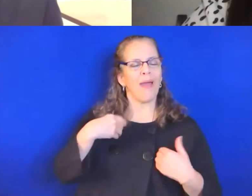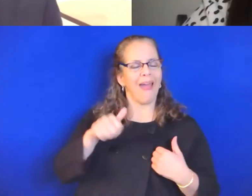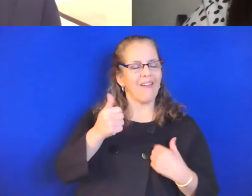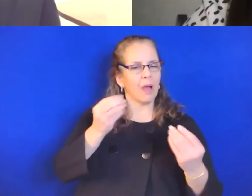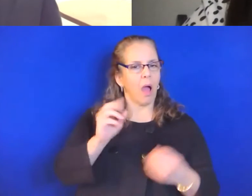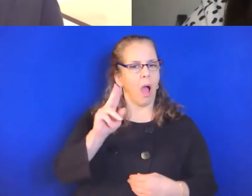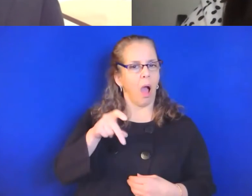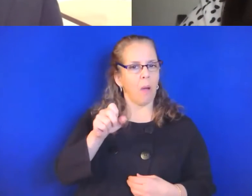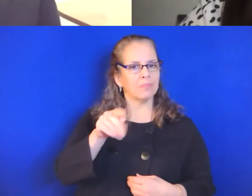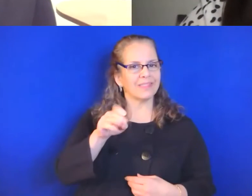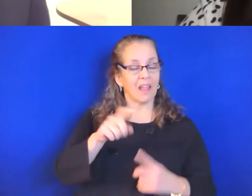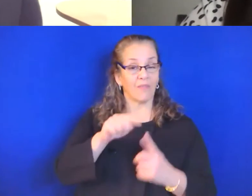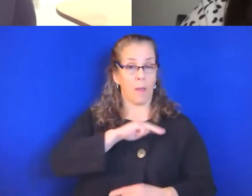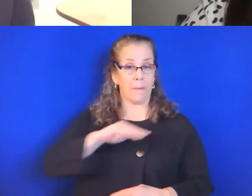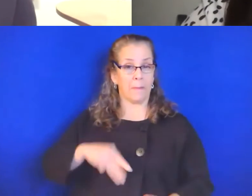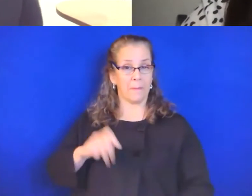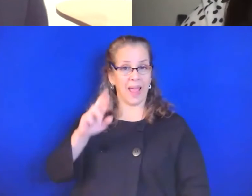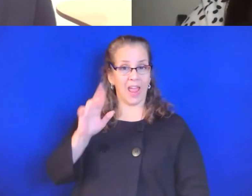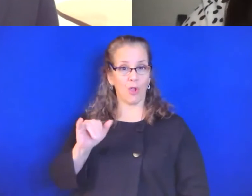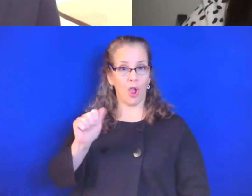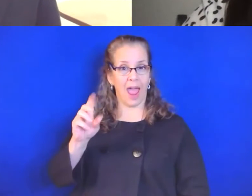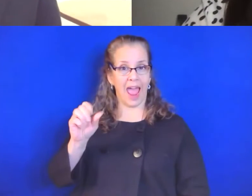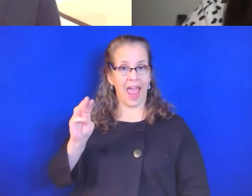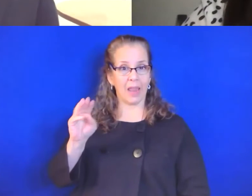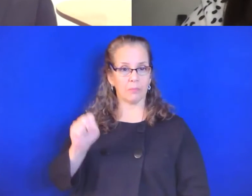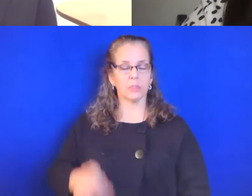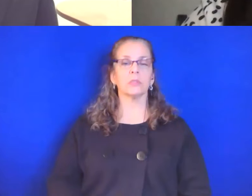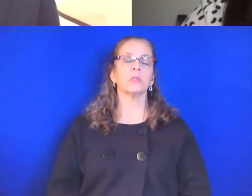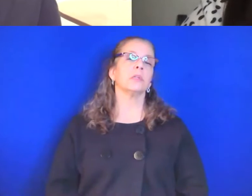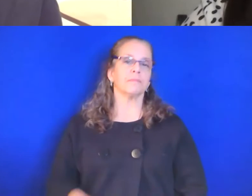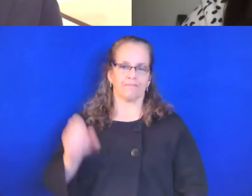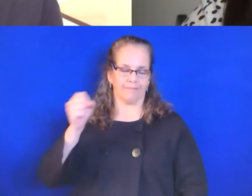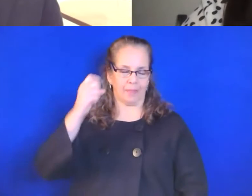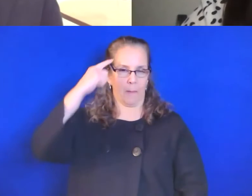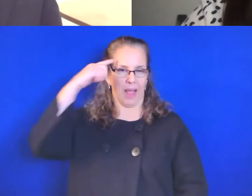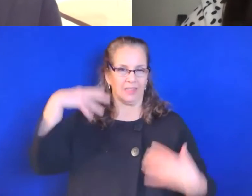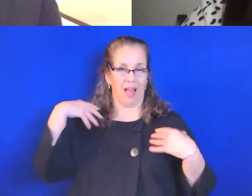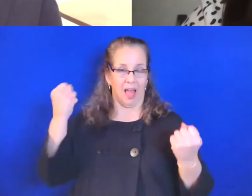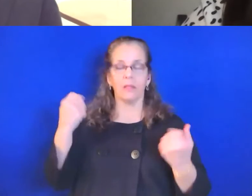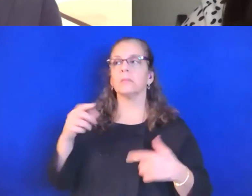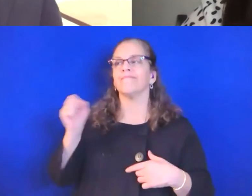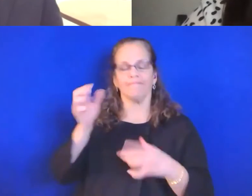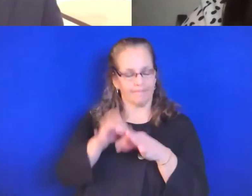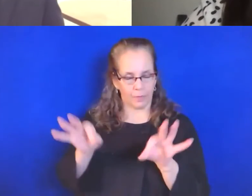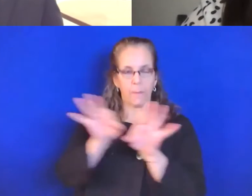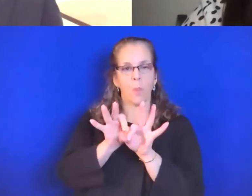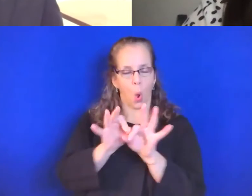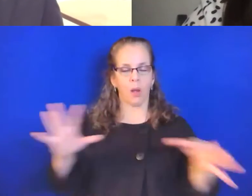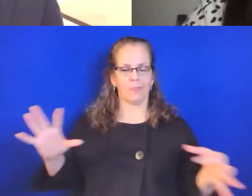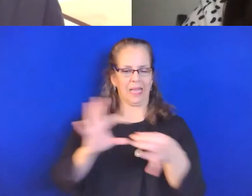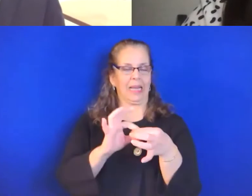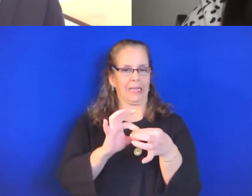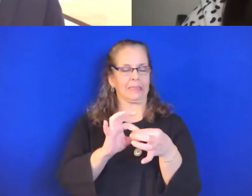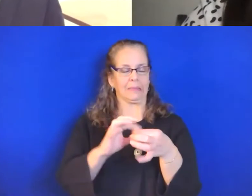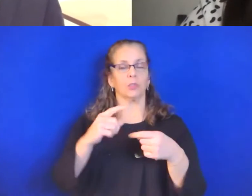府，Adams 政府呢，新的政府有没有一个精神健康的一个